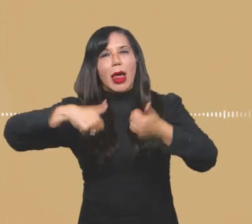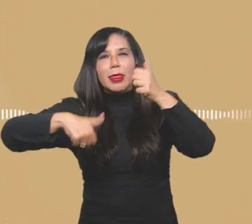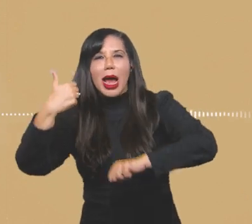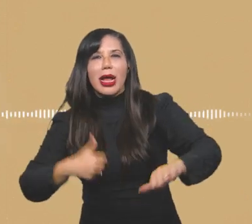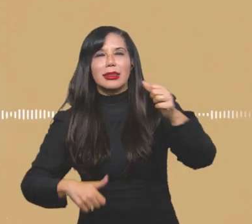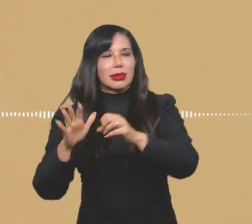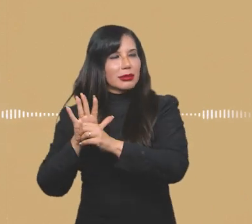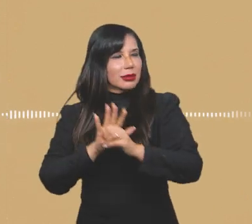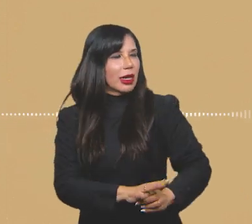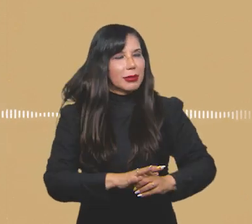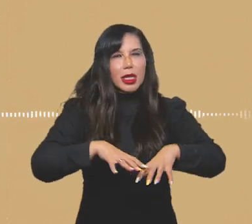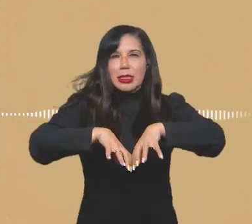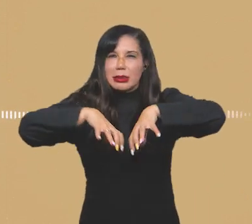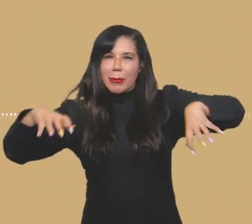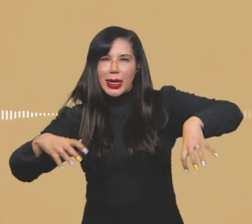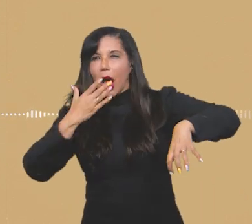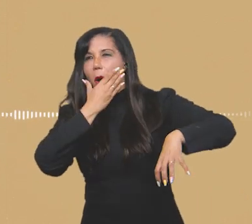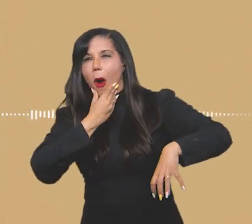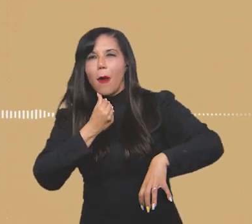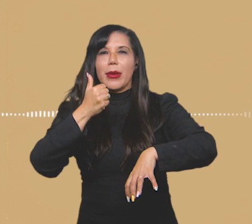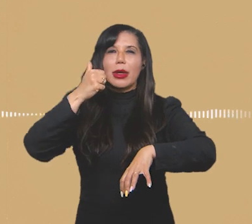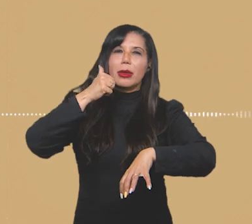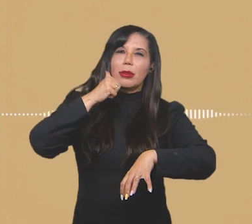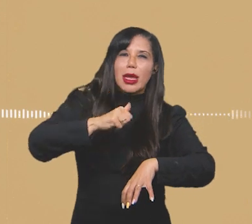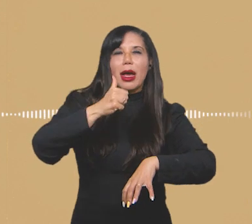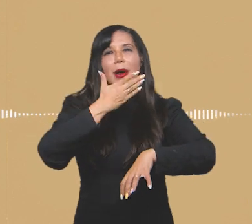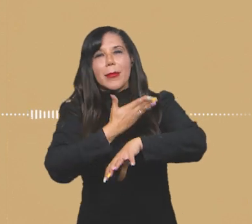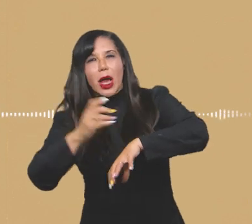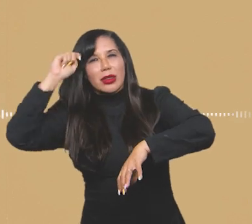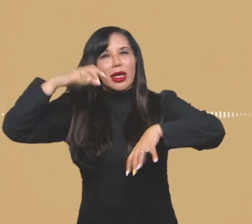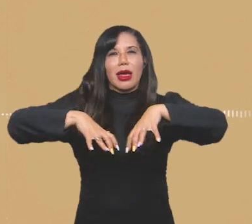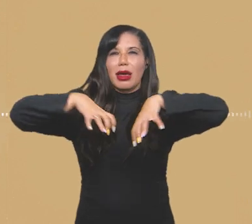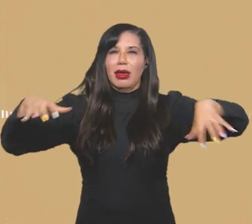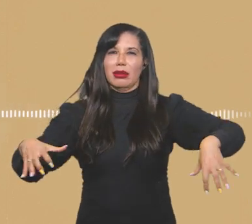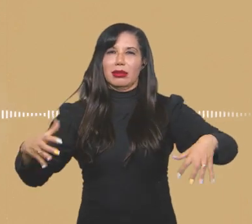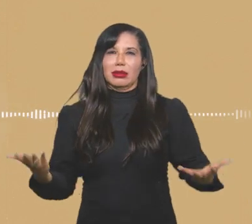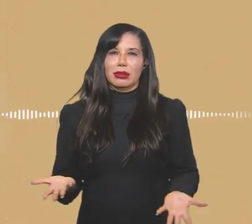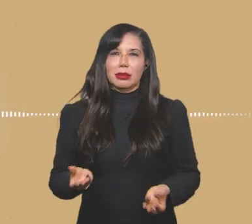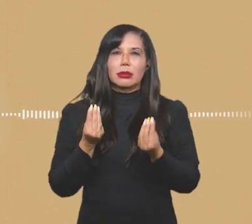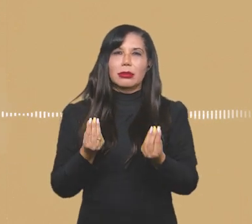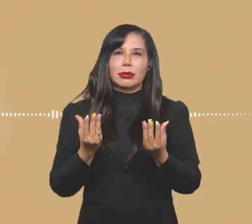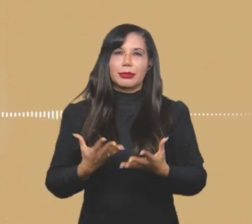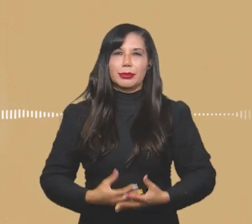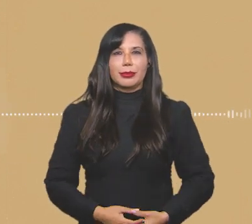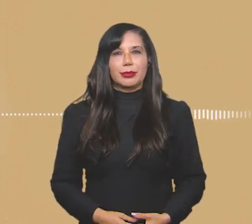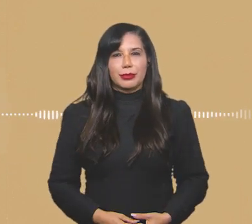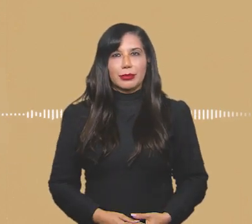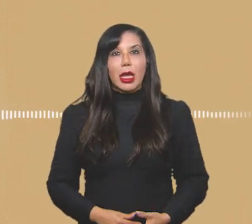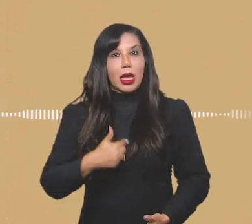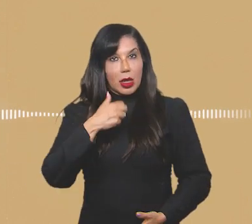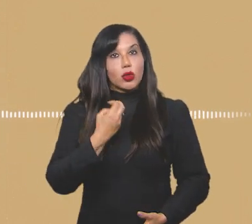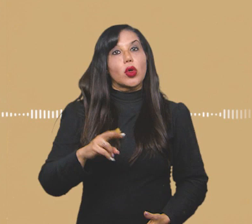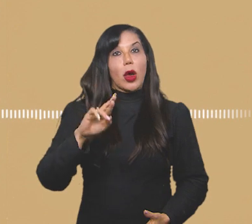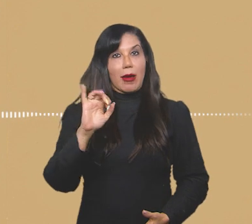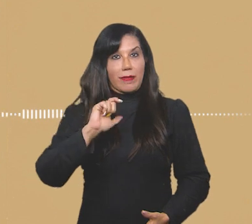precitado ofício o que o dever e a honra proscreve o semelhante lide. Eu